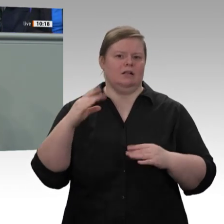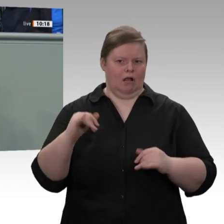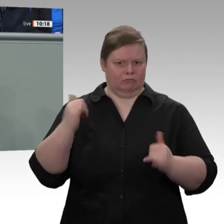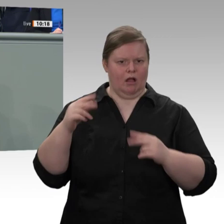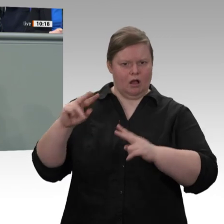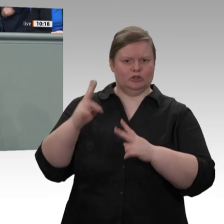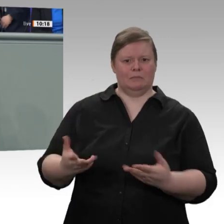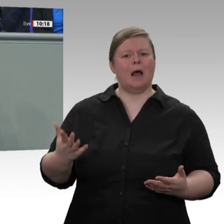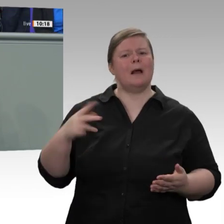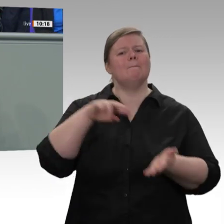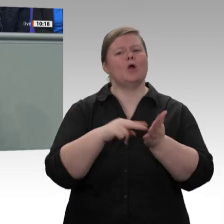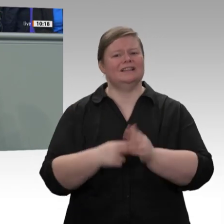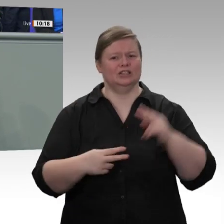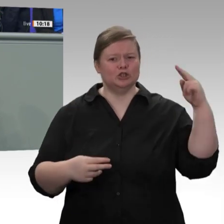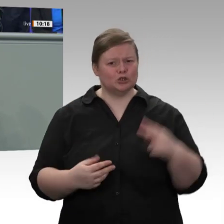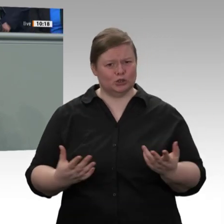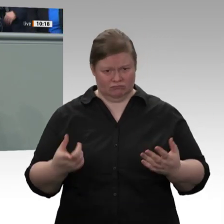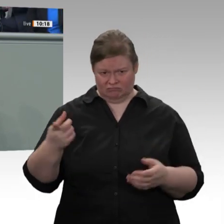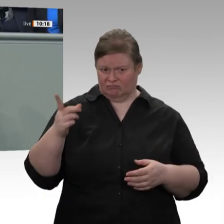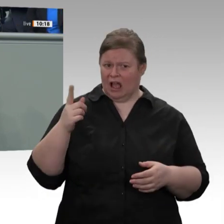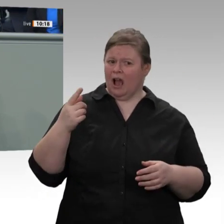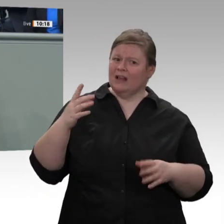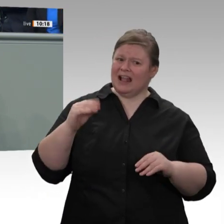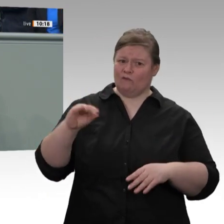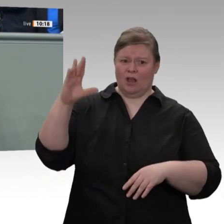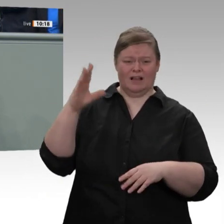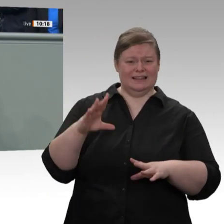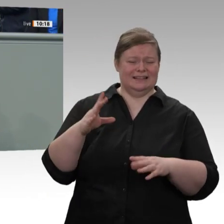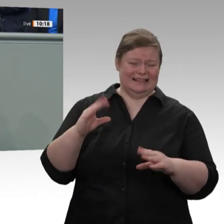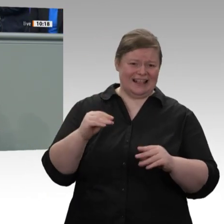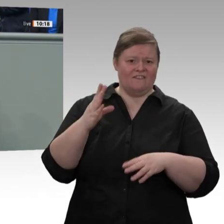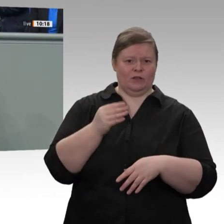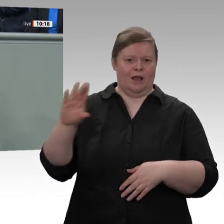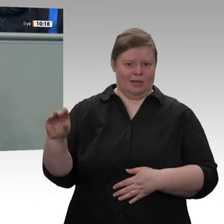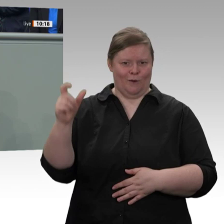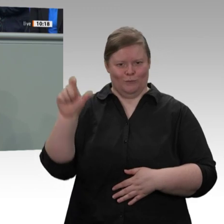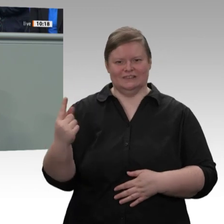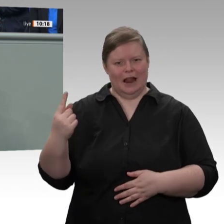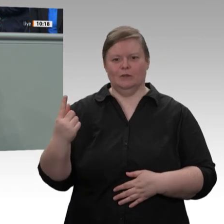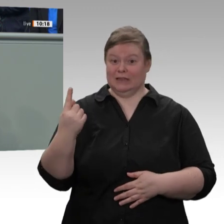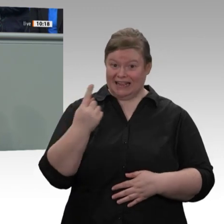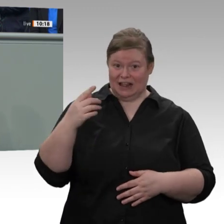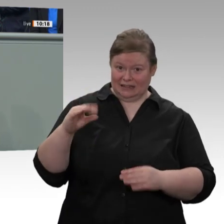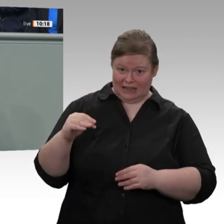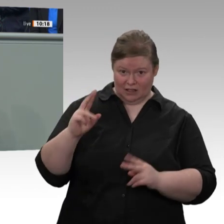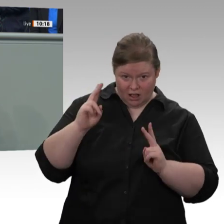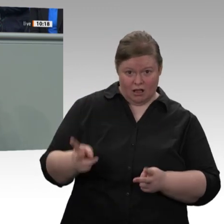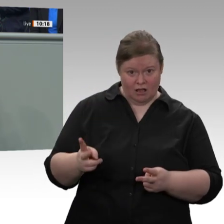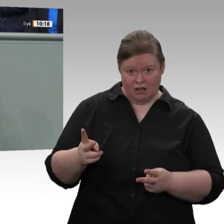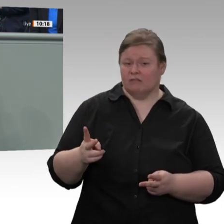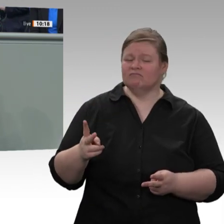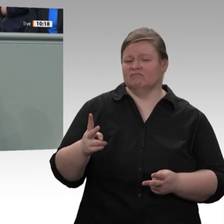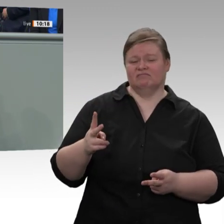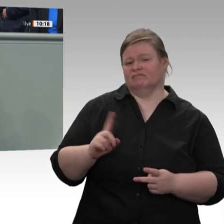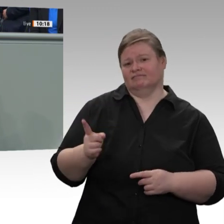Es war keine Einzeltat, weil sie sich einreiht in eine Vielzahl von Bluttaten in Deutschland und in anderen Ländern der Welt der letzten